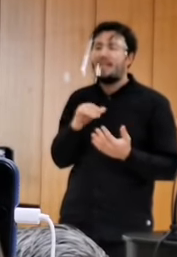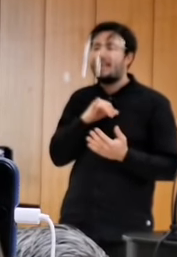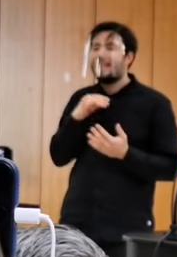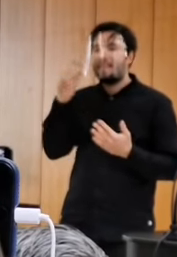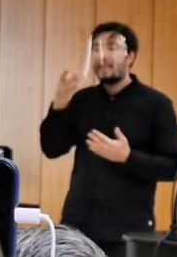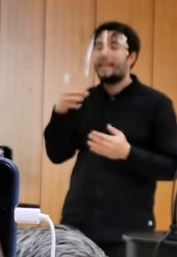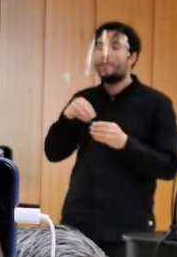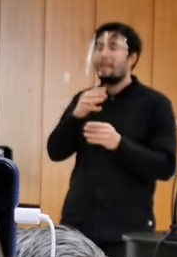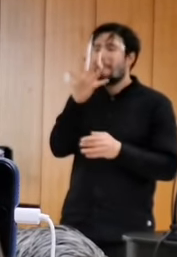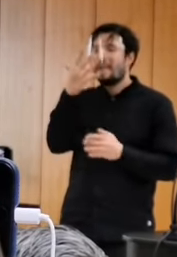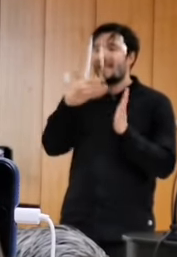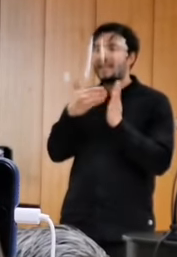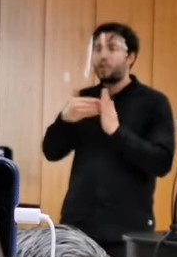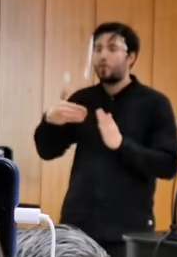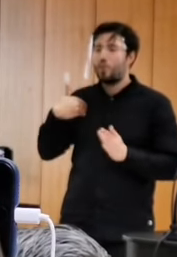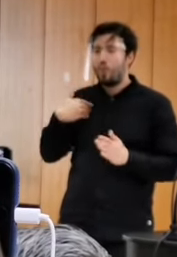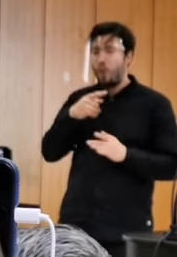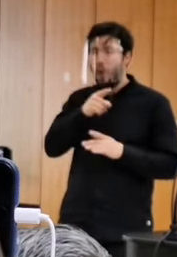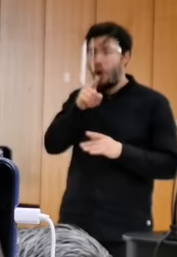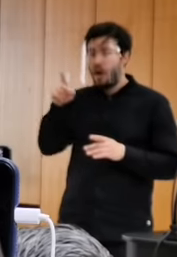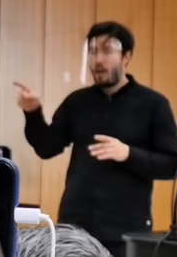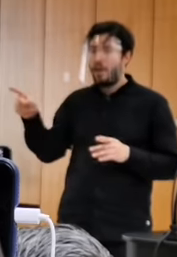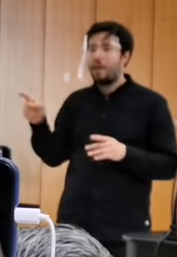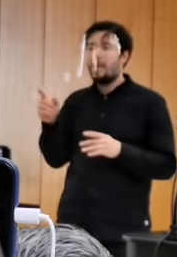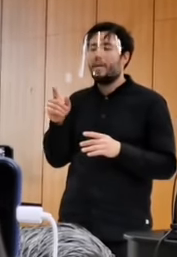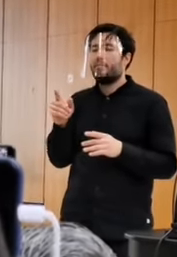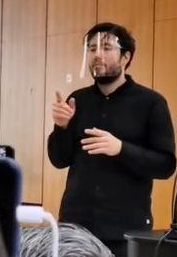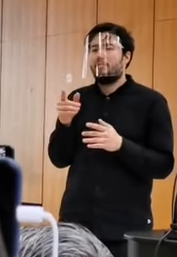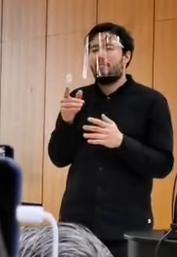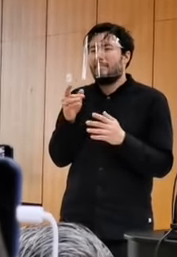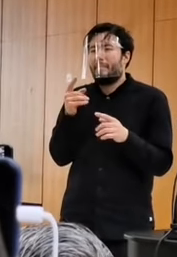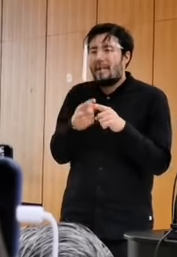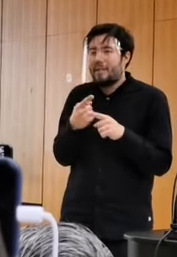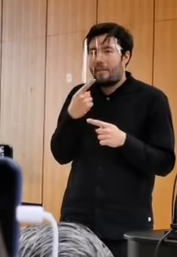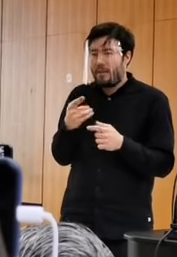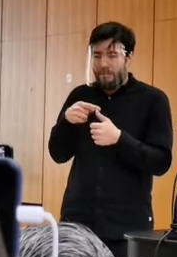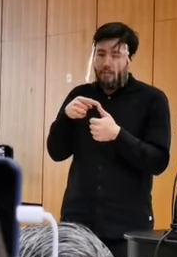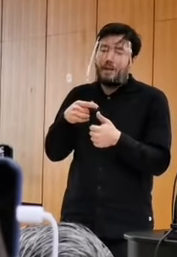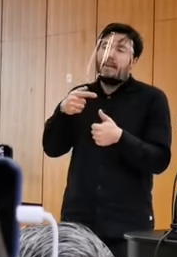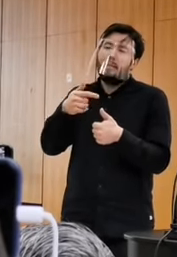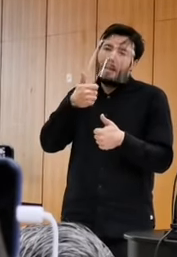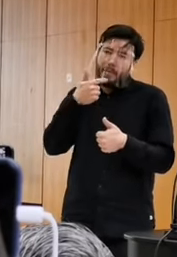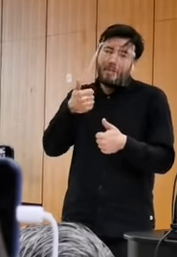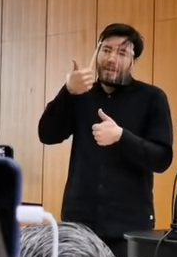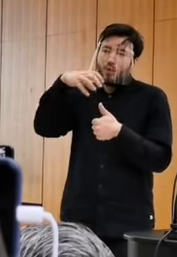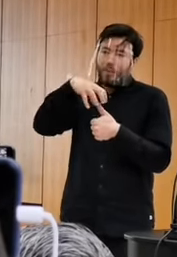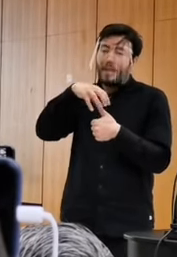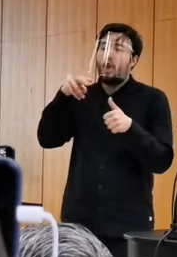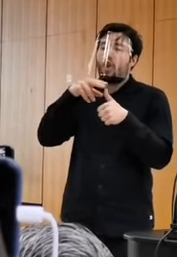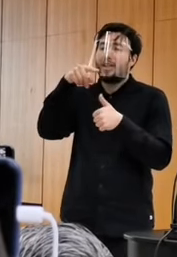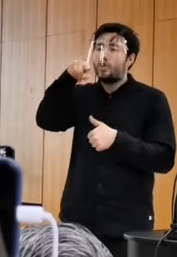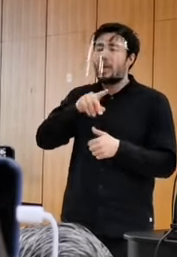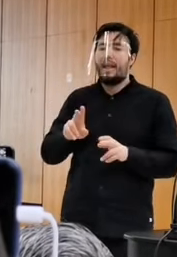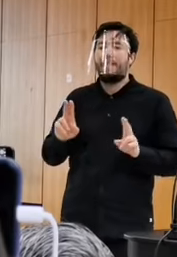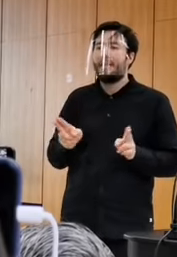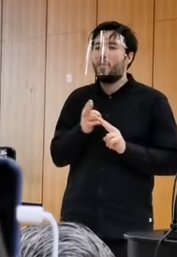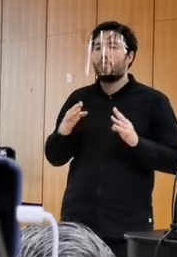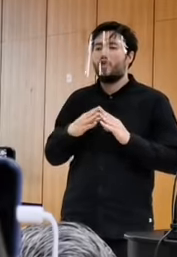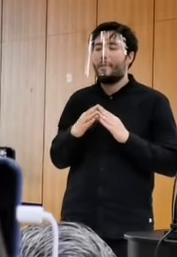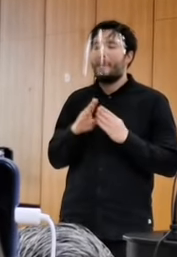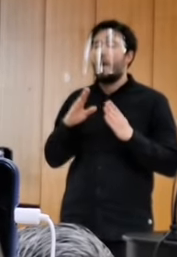všetkých 5000 subjektov jednotlivé prípady, je to skupina rodičov, ktorá nemôže vykonávať prácu v rámci home office-u. Je